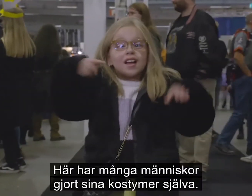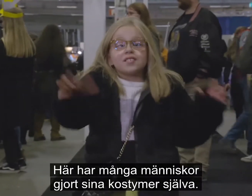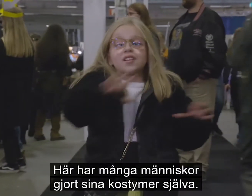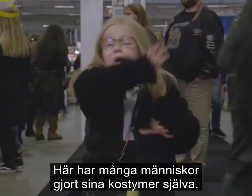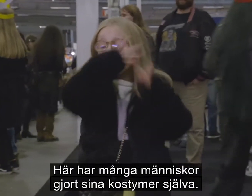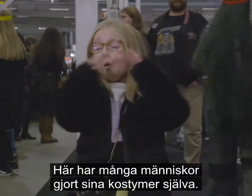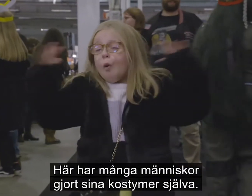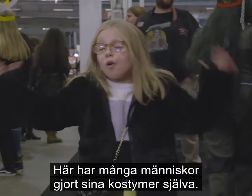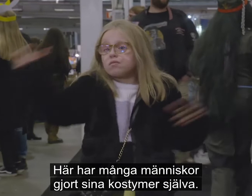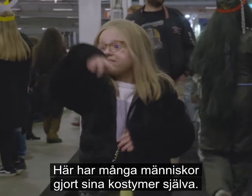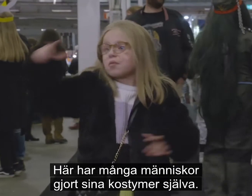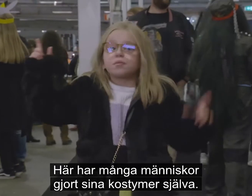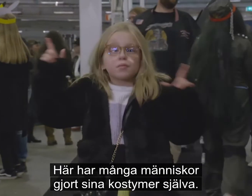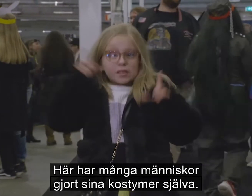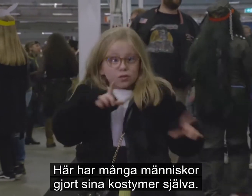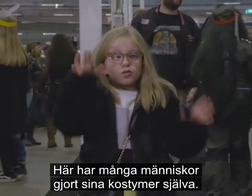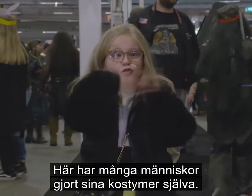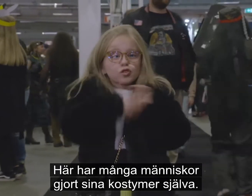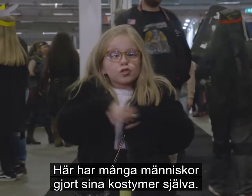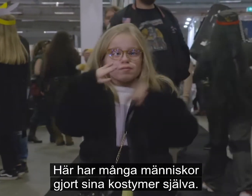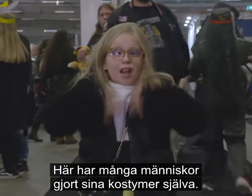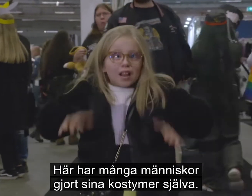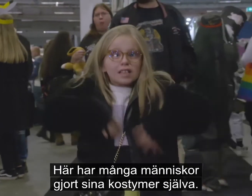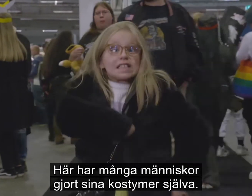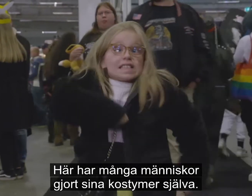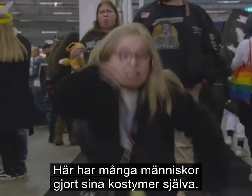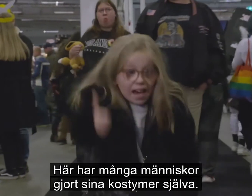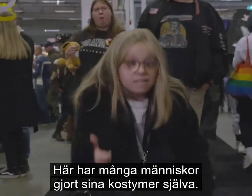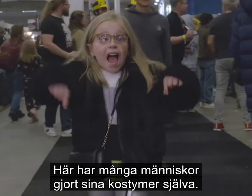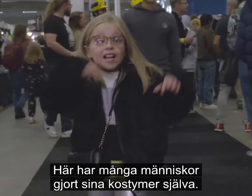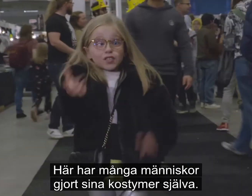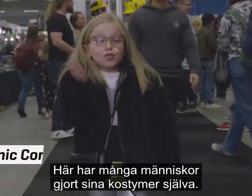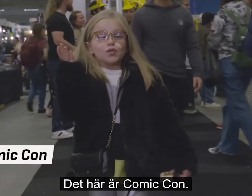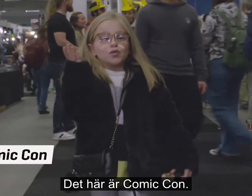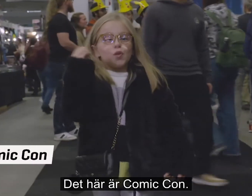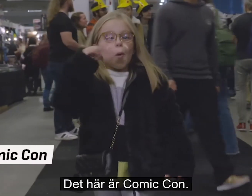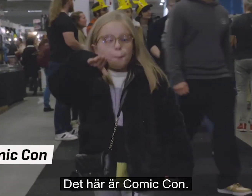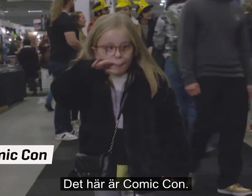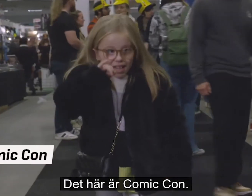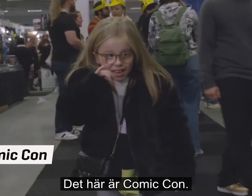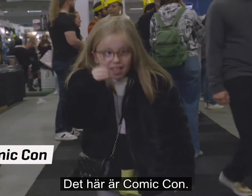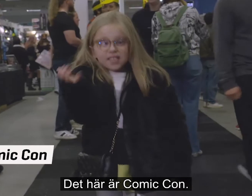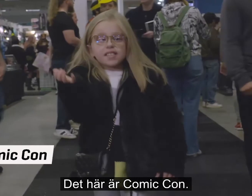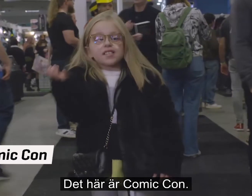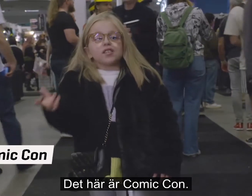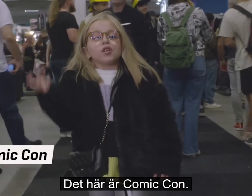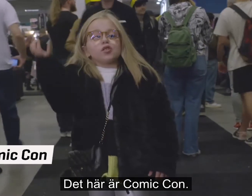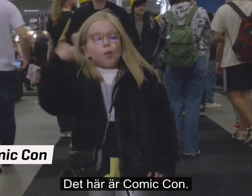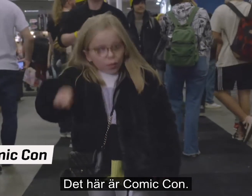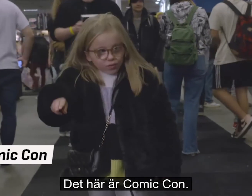Här har många människor gjort sina kostymer själva. Det här är Comic Con.